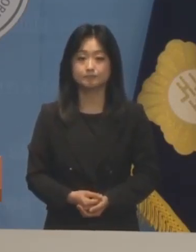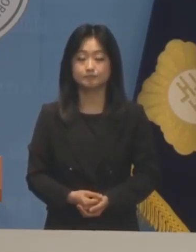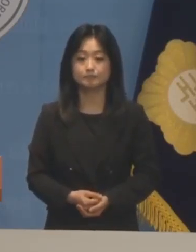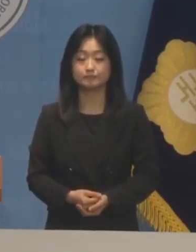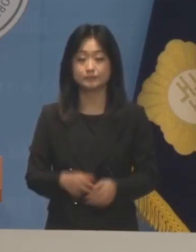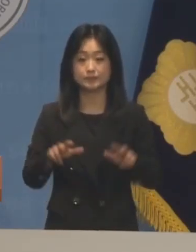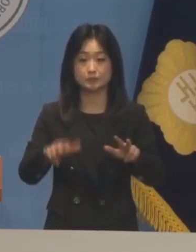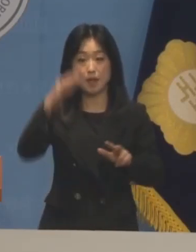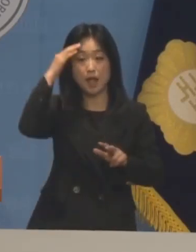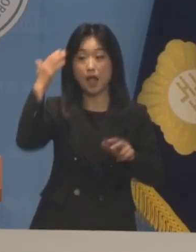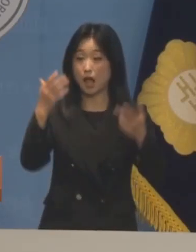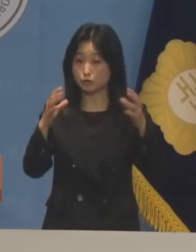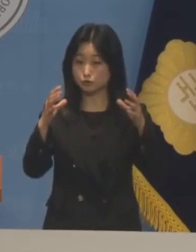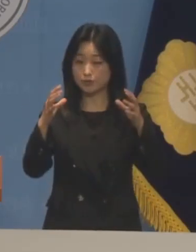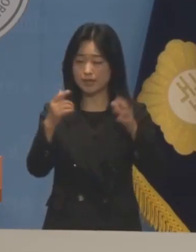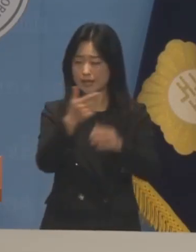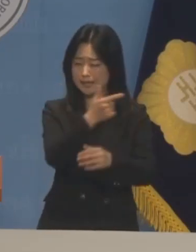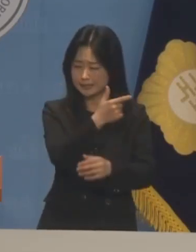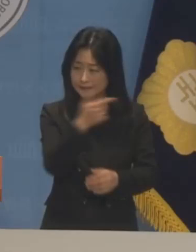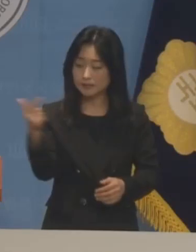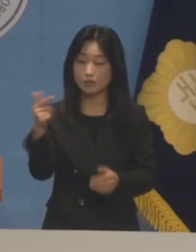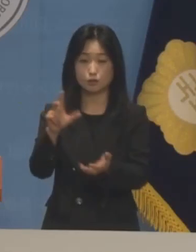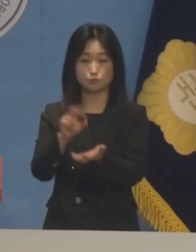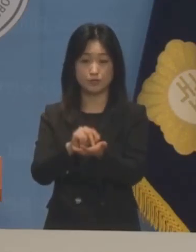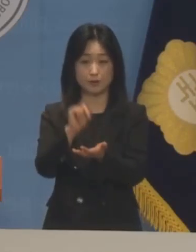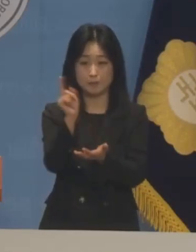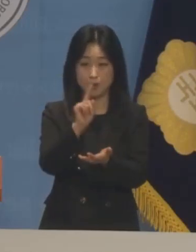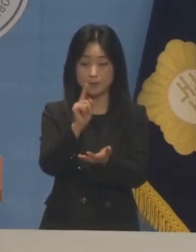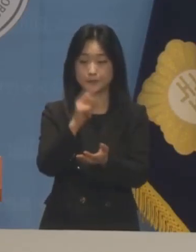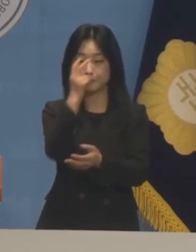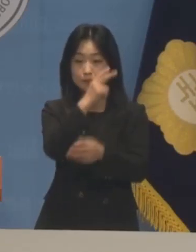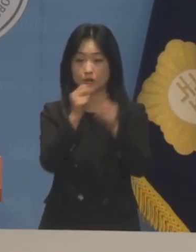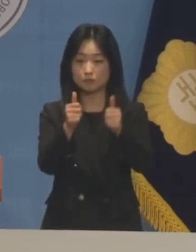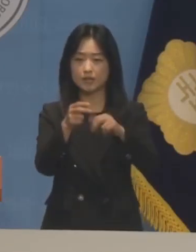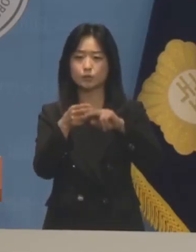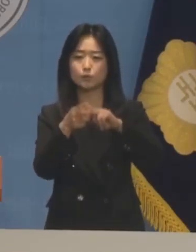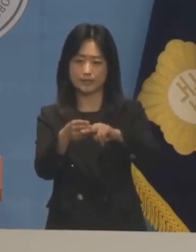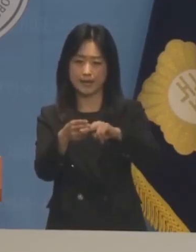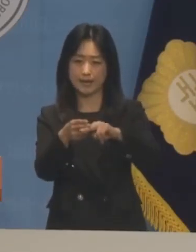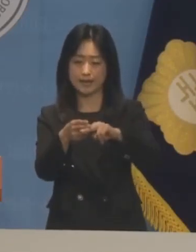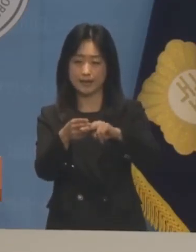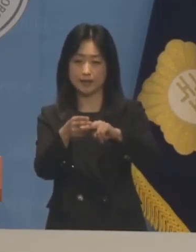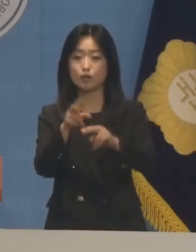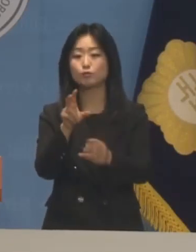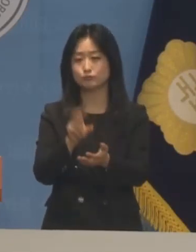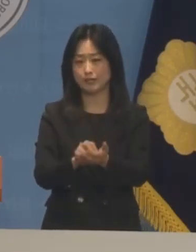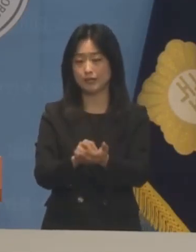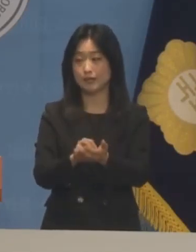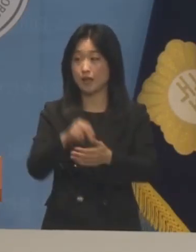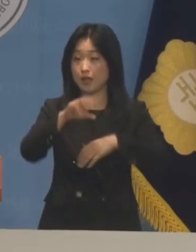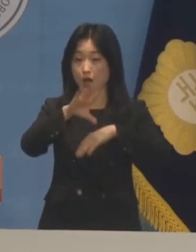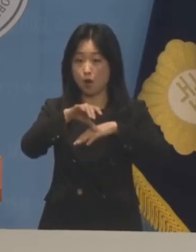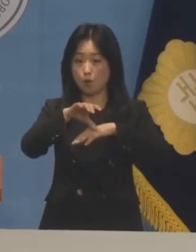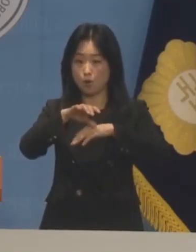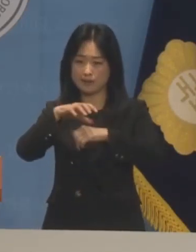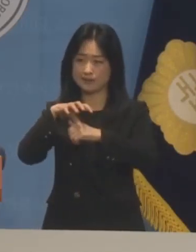지금 대한민국의 가장 큰 문제점인 검찰 독재 그리고 언론